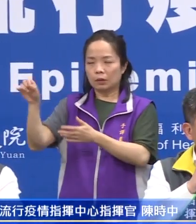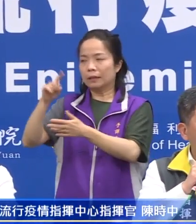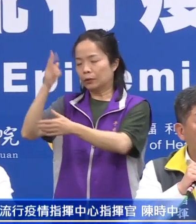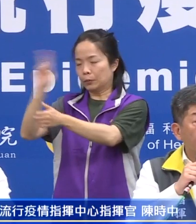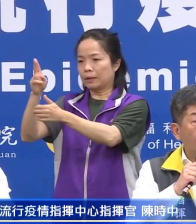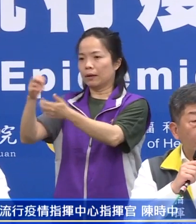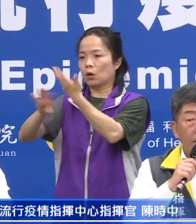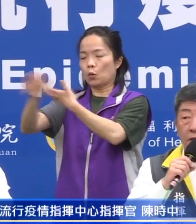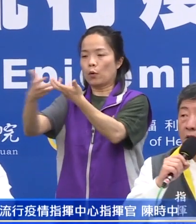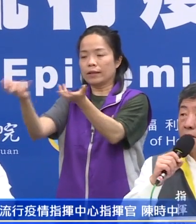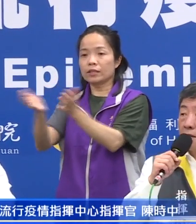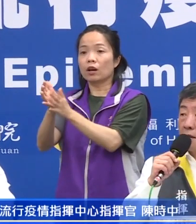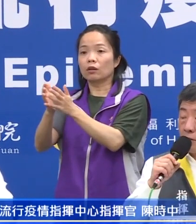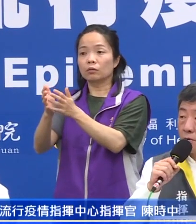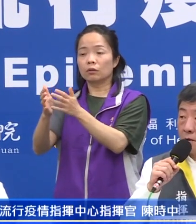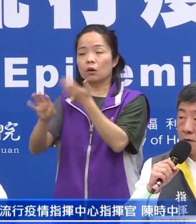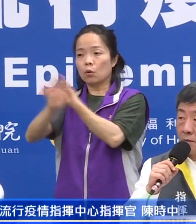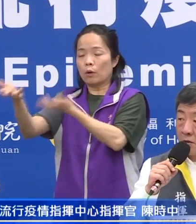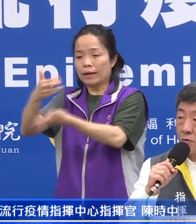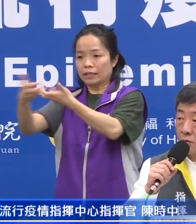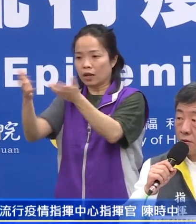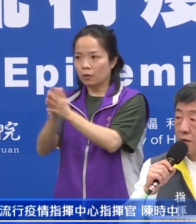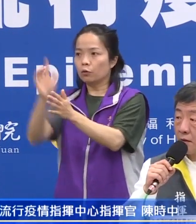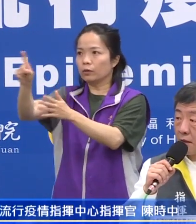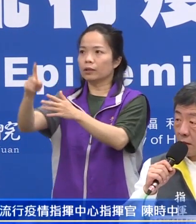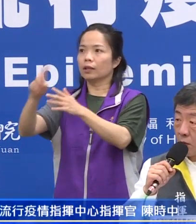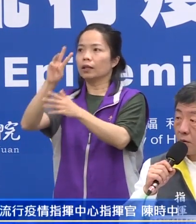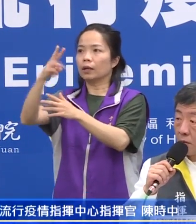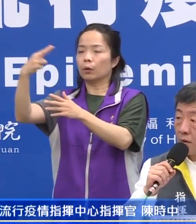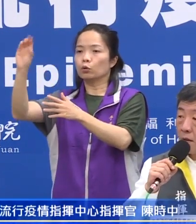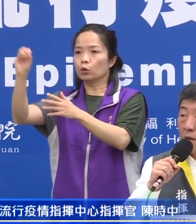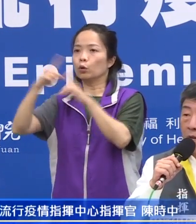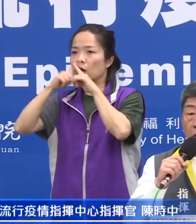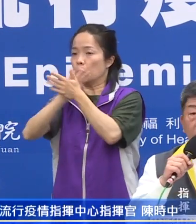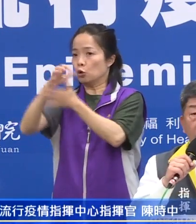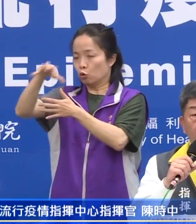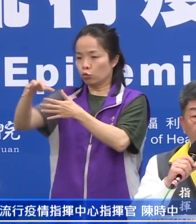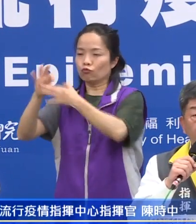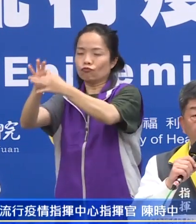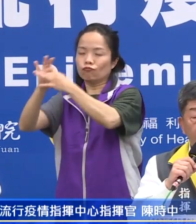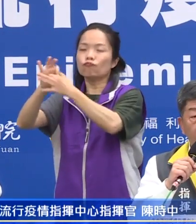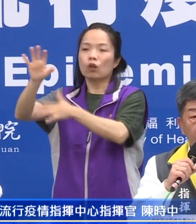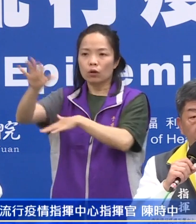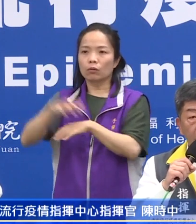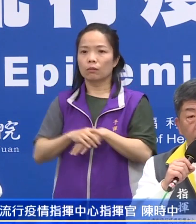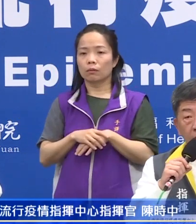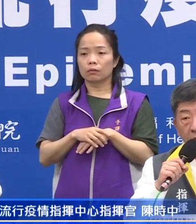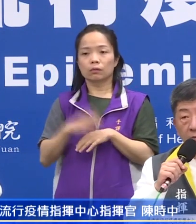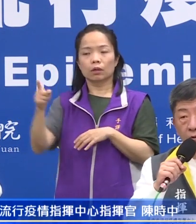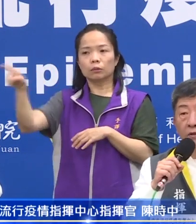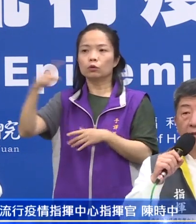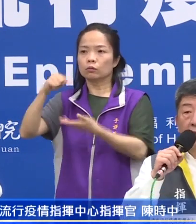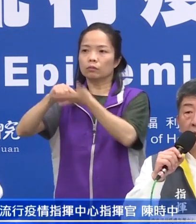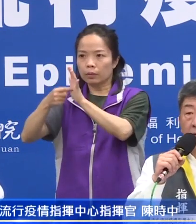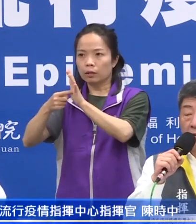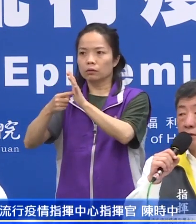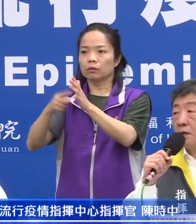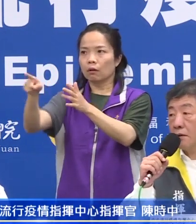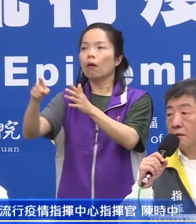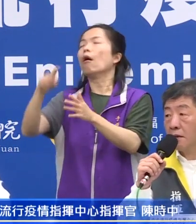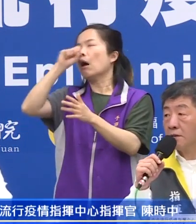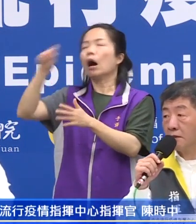些主管的跟 WHO 的秘书处有联络过，那也都是他们就表示说我们的讯息他